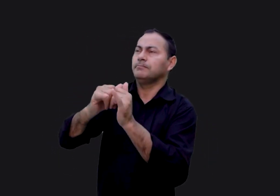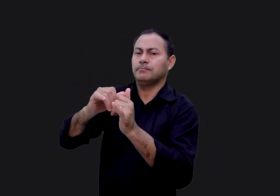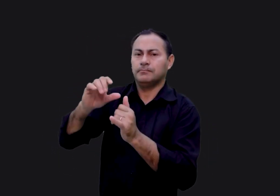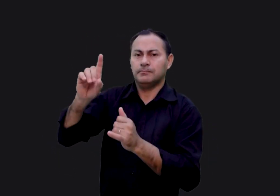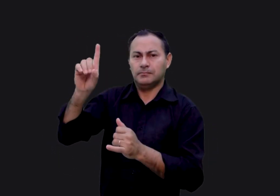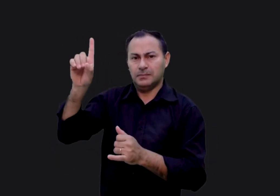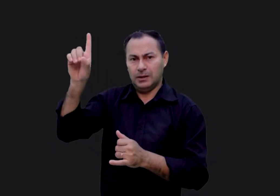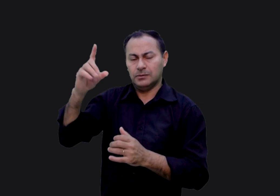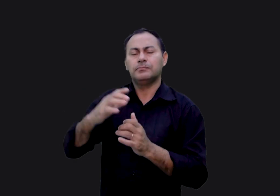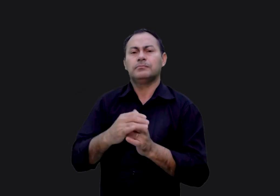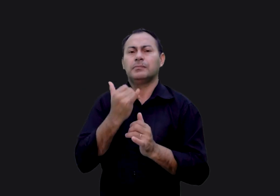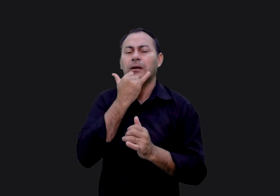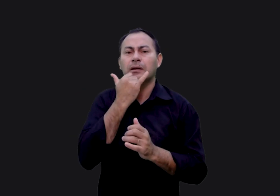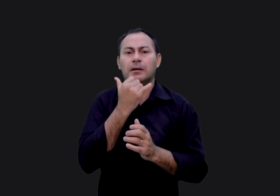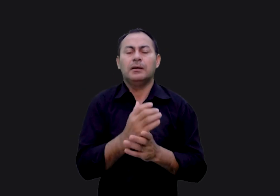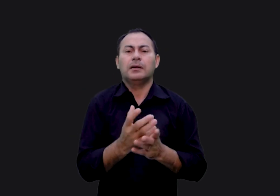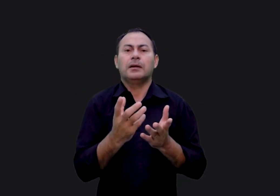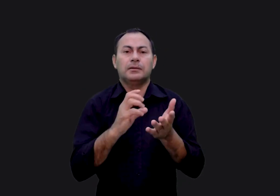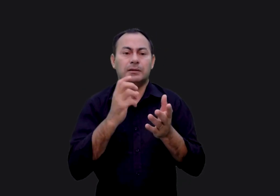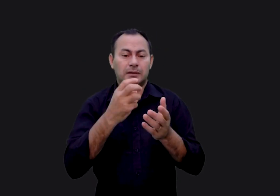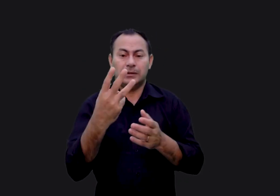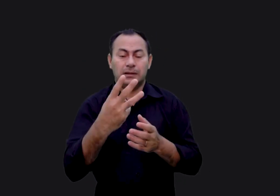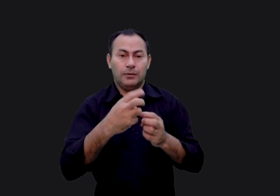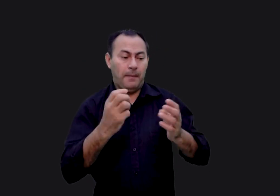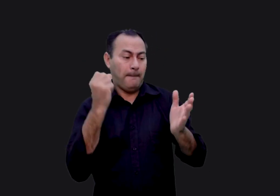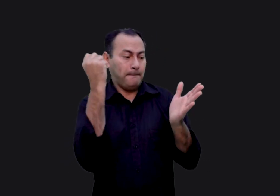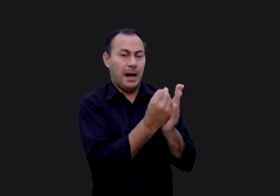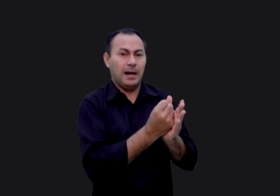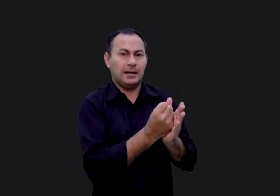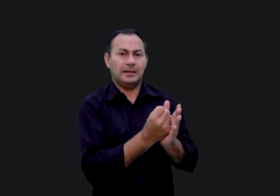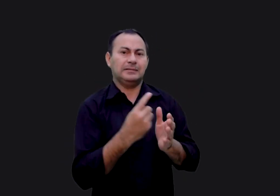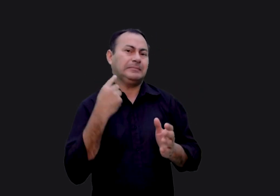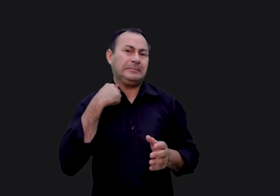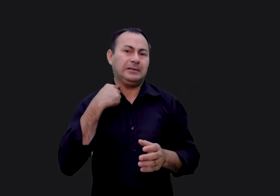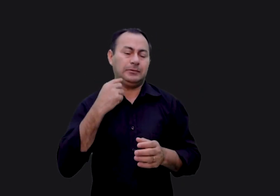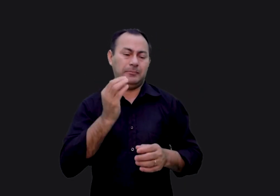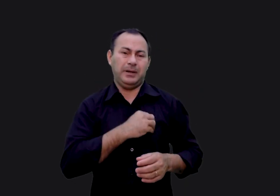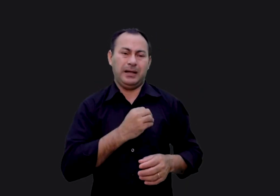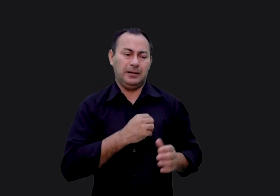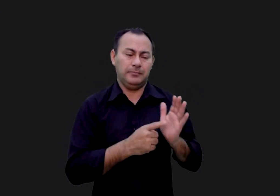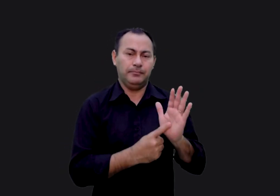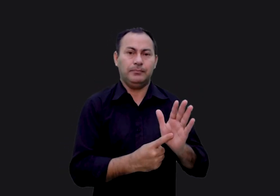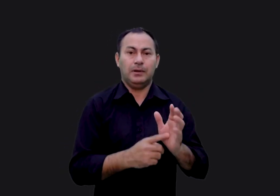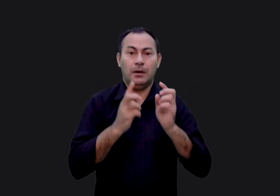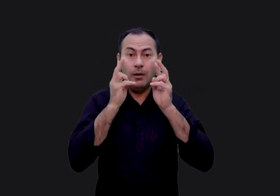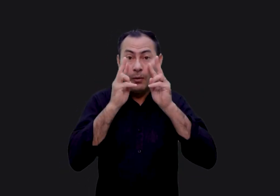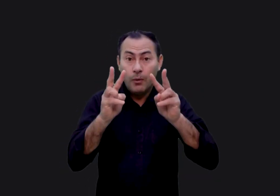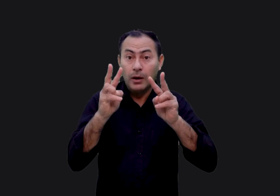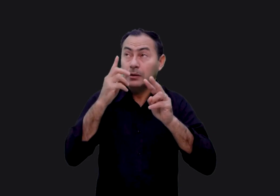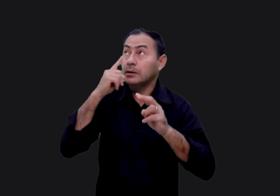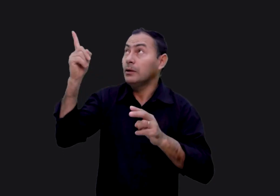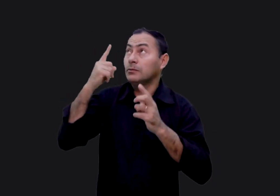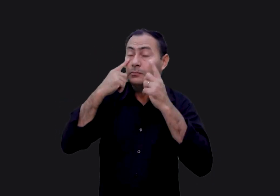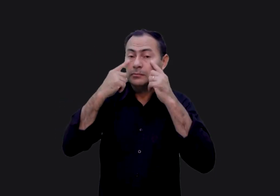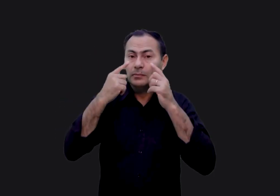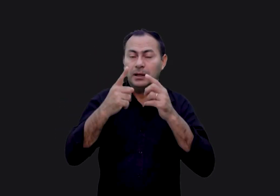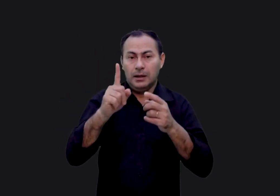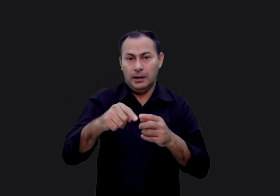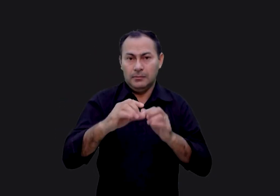salvação está relacionado às marcas e cicatrizes do pecado, ao preço do pecado. Aos olhos de Deus, e essa é